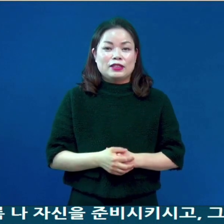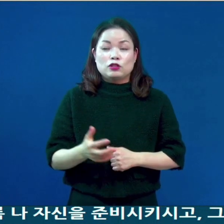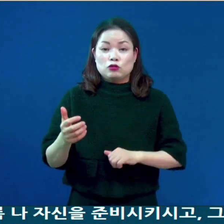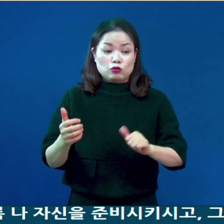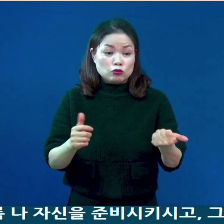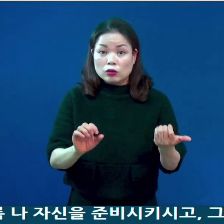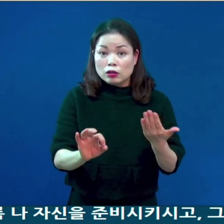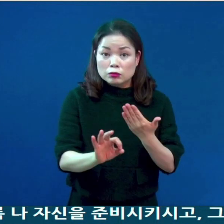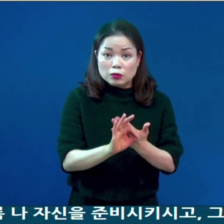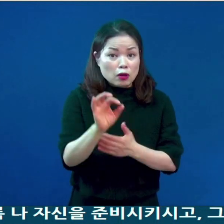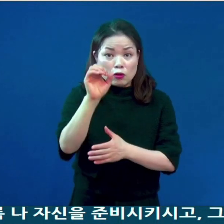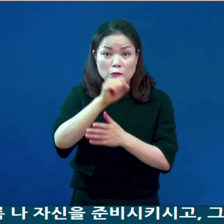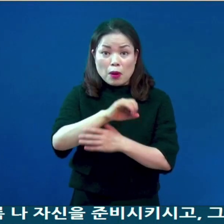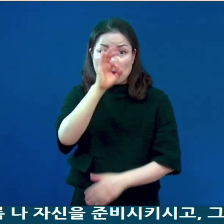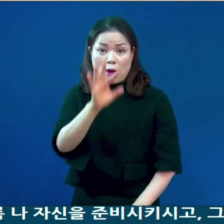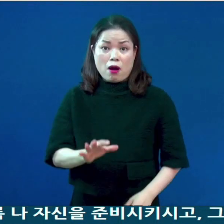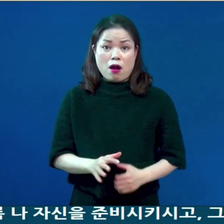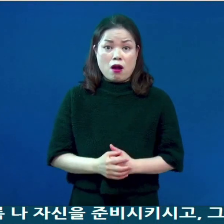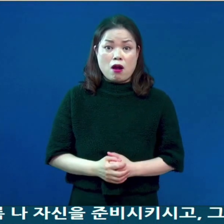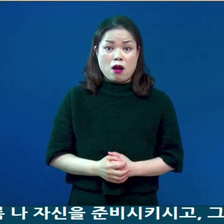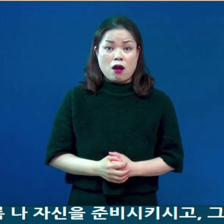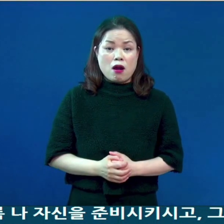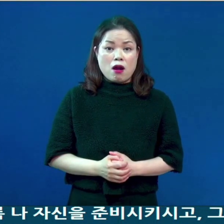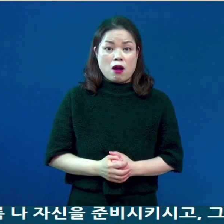죽지 아니하면 열매를 맺을 수 없다는 것입니다.